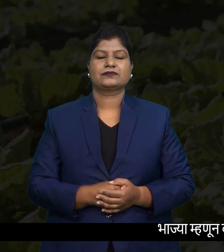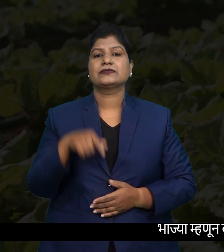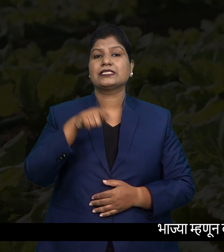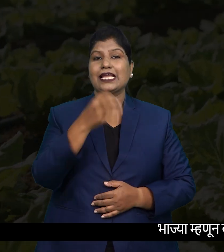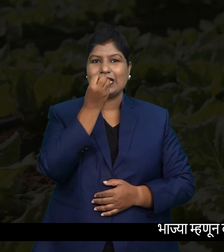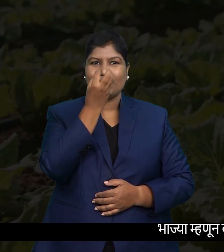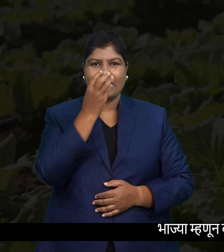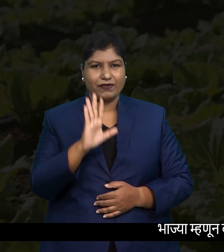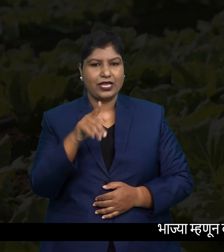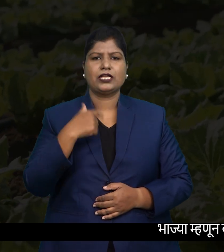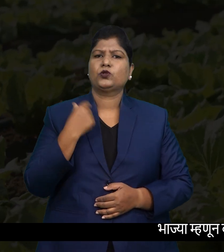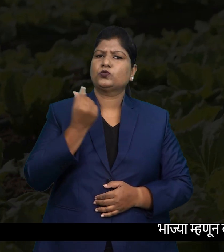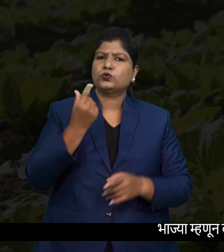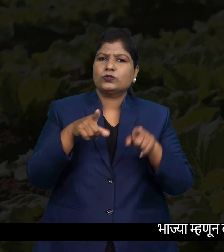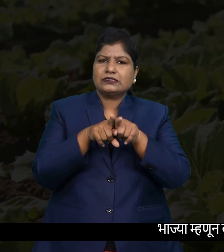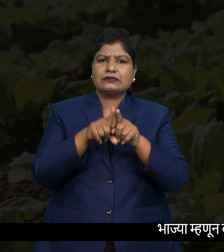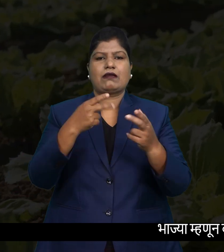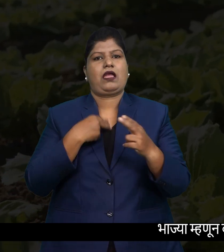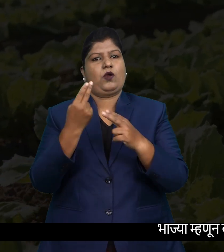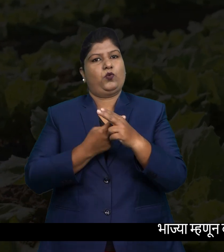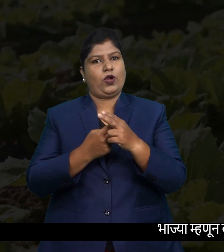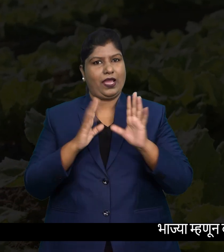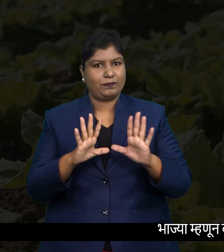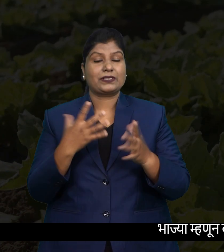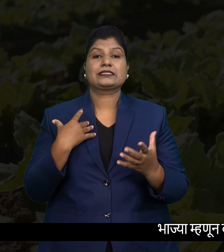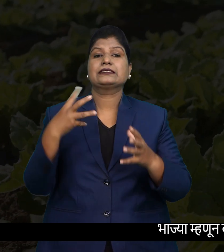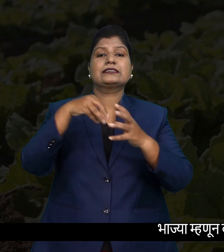भाज्या म्हणून वापरल्या जाणाऱ्या फुलांमध्ये